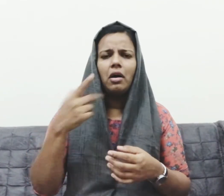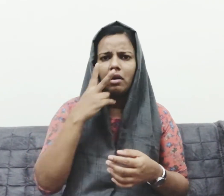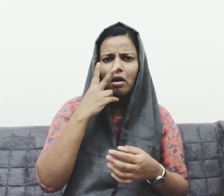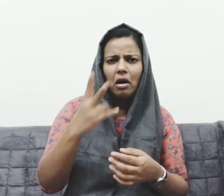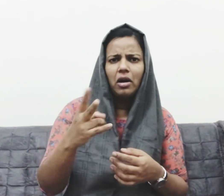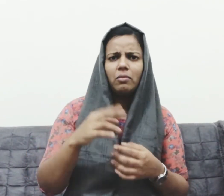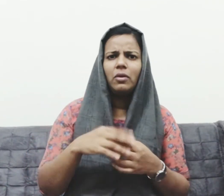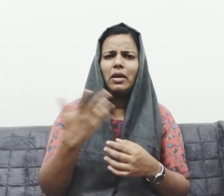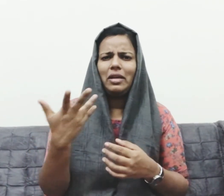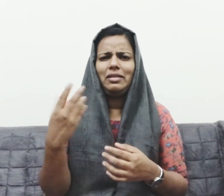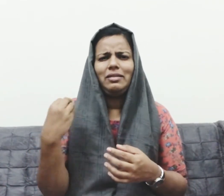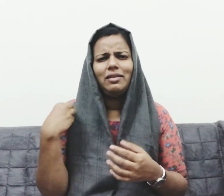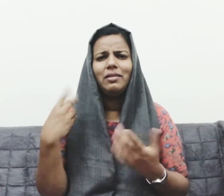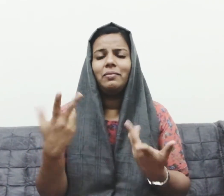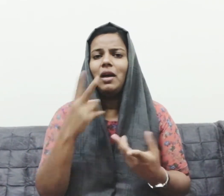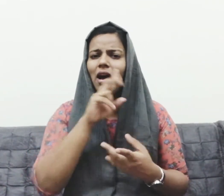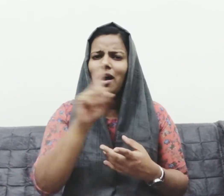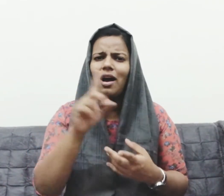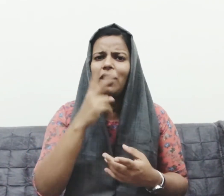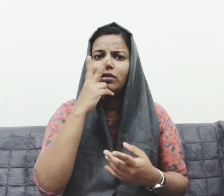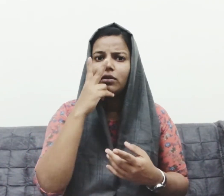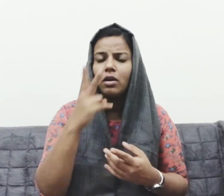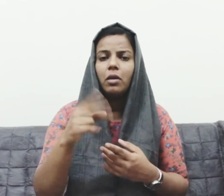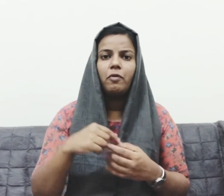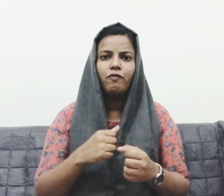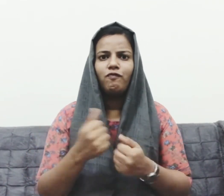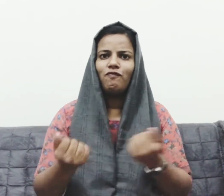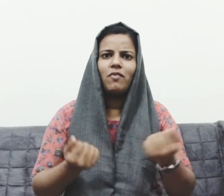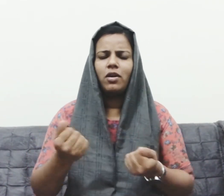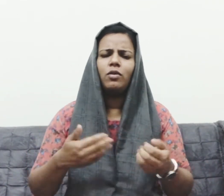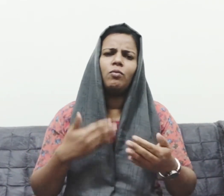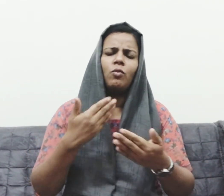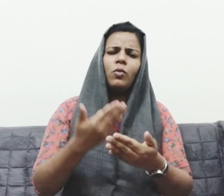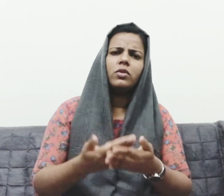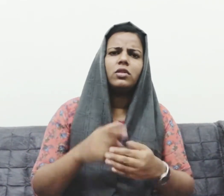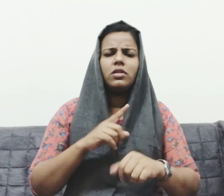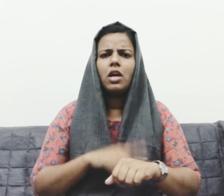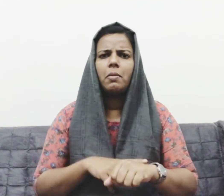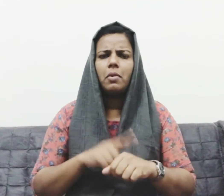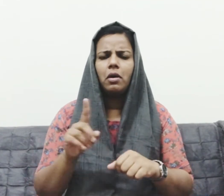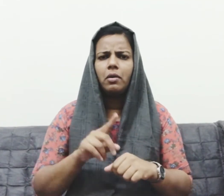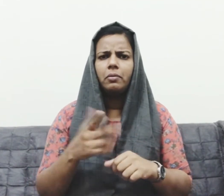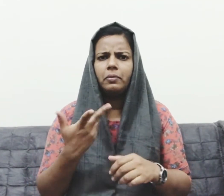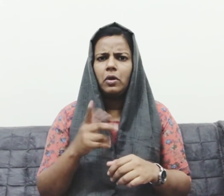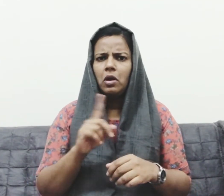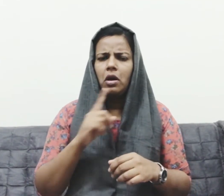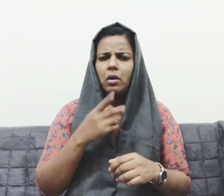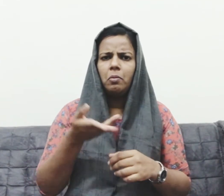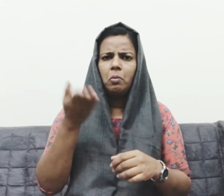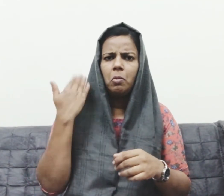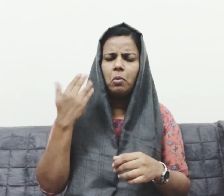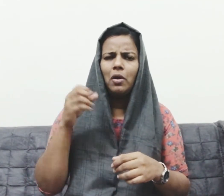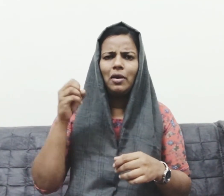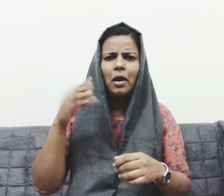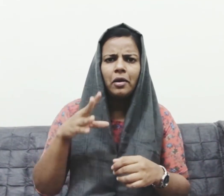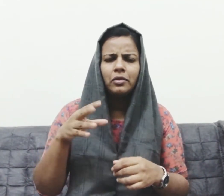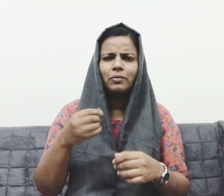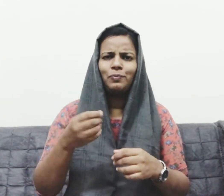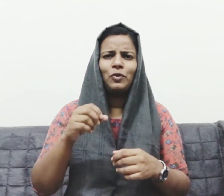നമ്മൾ എന്തും ആയിക്കോട്ടെ, ആരോടും ആയിക്കോട്ടെ, നമ്മളിപ്പോൾ വണ്ടി ഓടിച്ചു പോകുമ്പോൾ നമുക്ക് നമ്മളെ ഒന്ന് പ്രകോപിപ്പിച്ചു, ഒരാൾ പുറകിൽ നിന്ന് ലൈറ്റ് അടിച്ചോ അല്ലെങ്കിൽ ഹോൺ